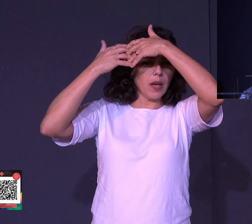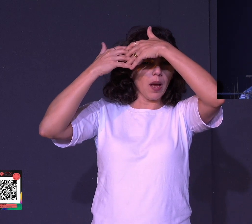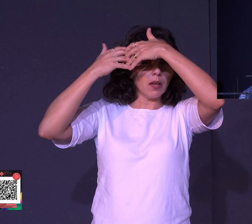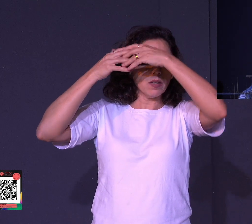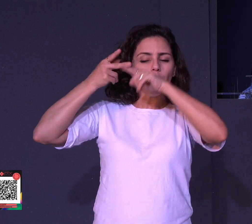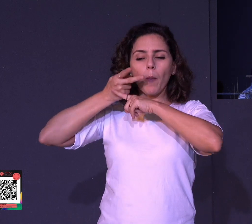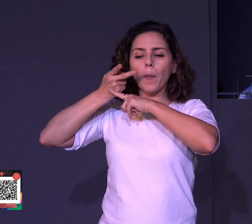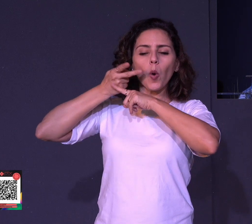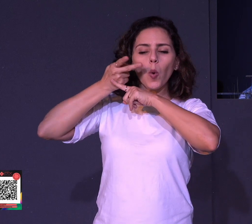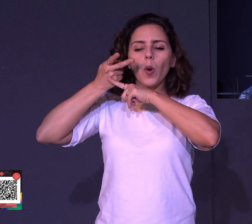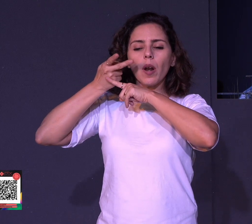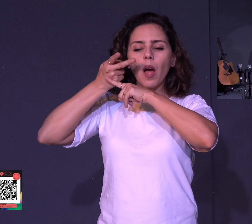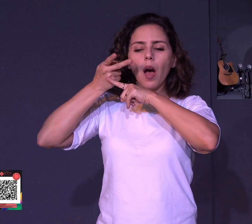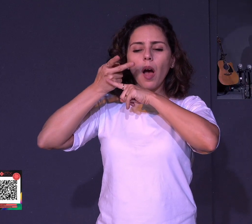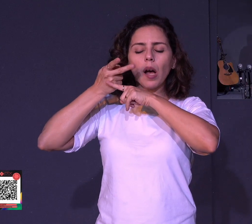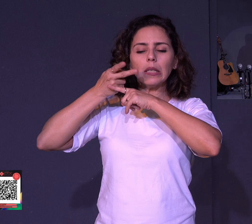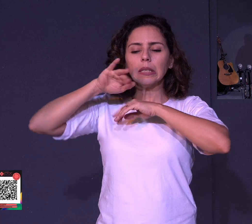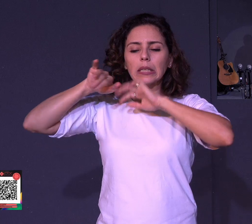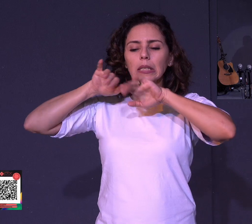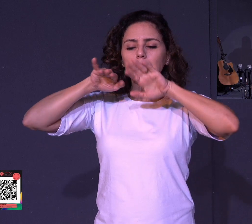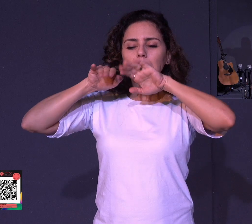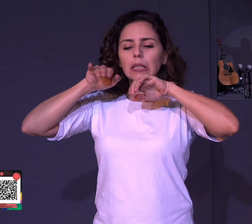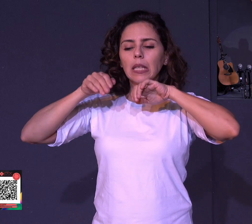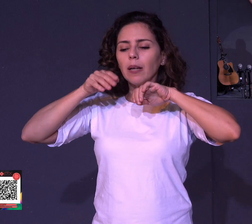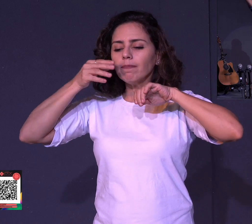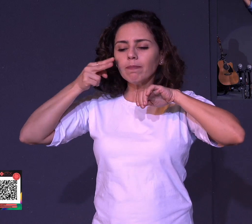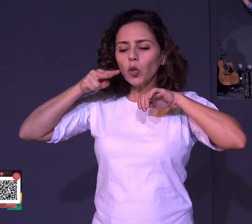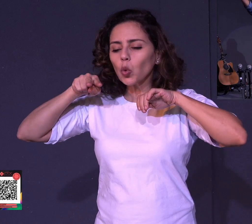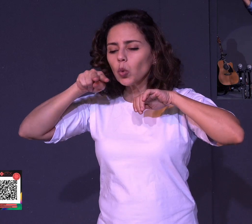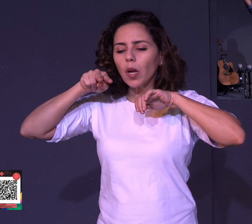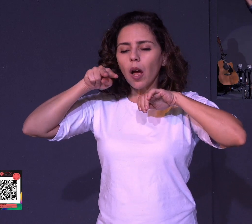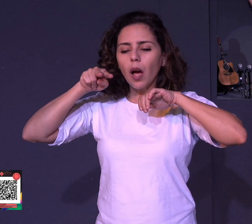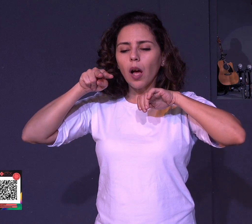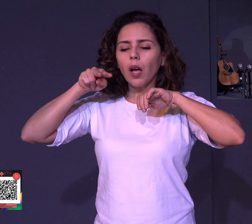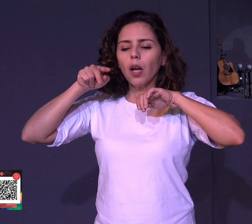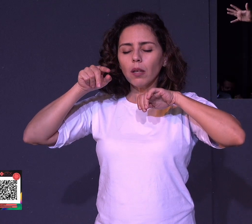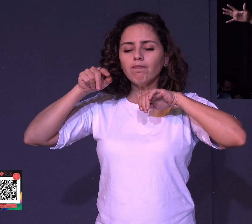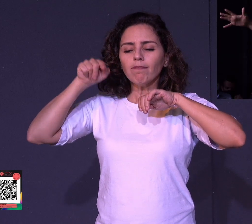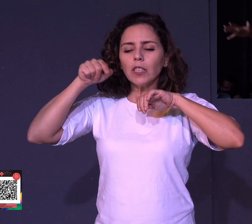Só CPI, Covid, morte, vacina, polarização,